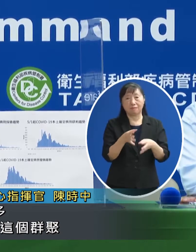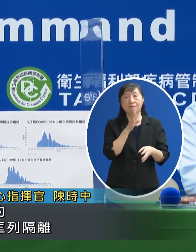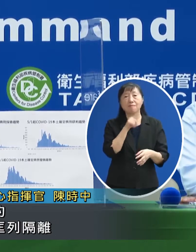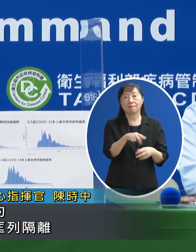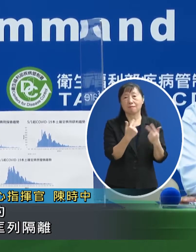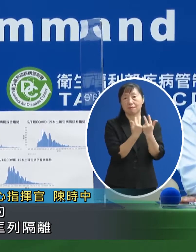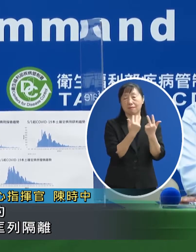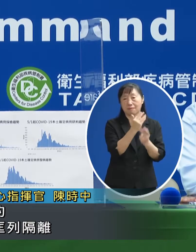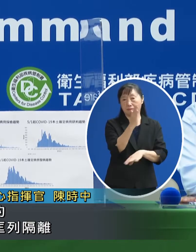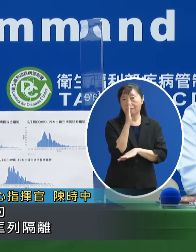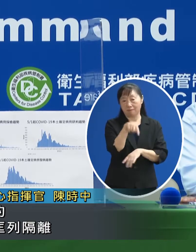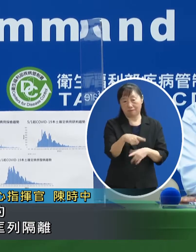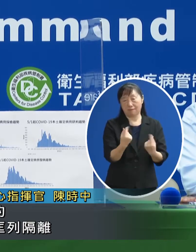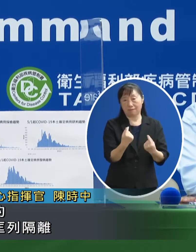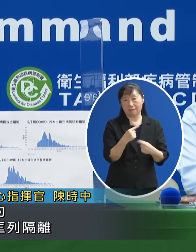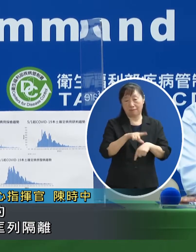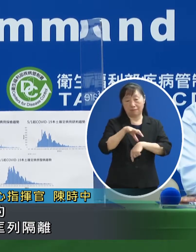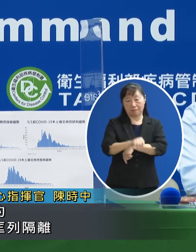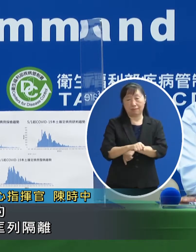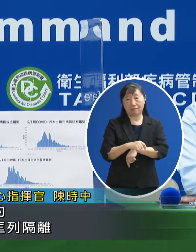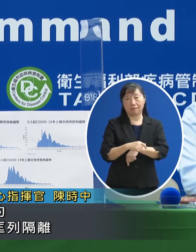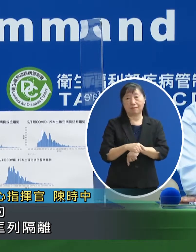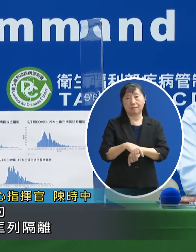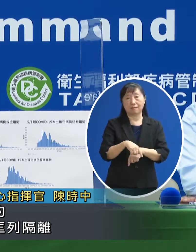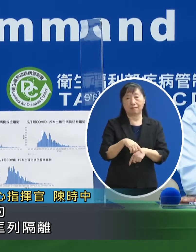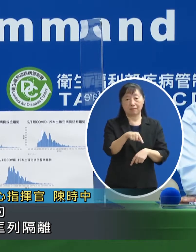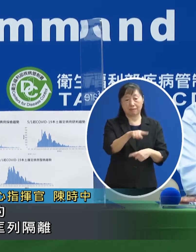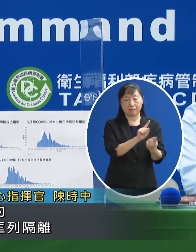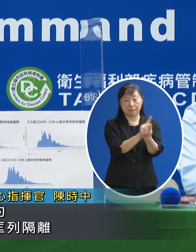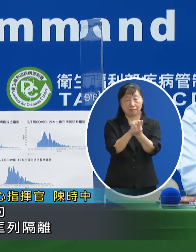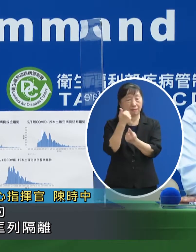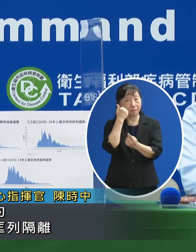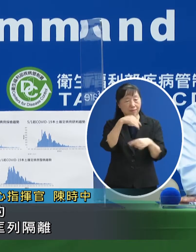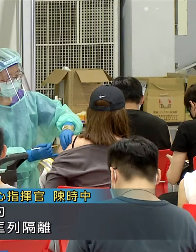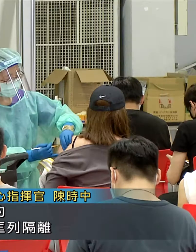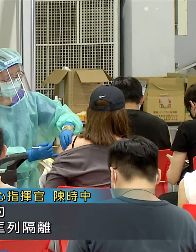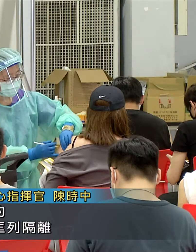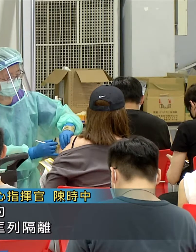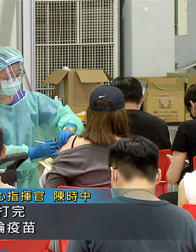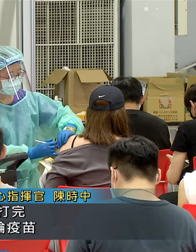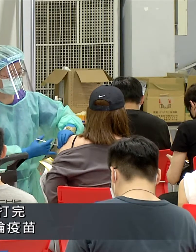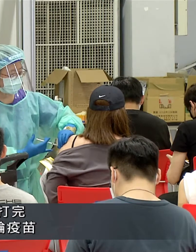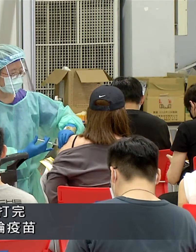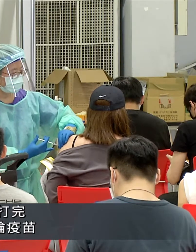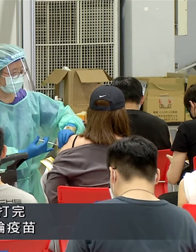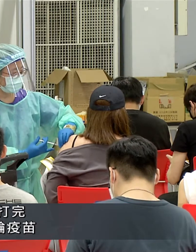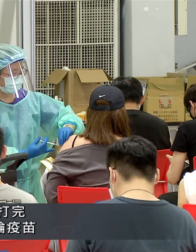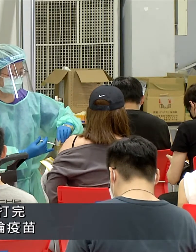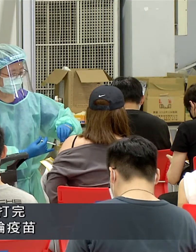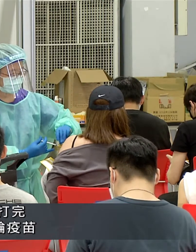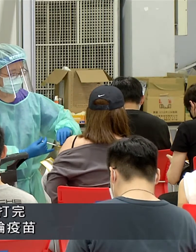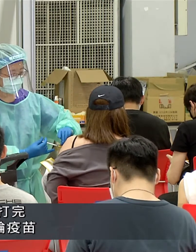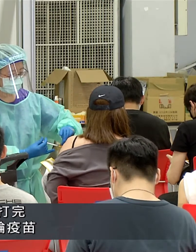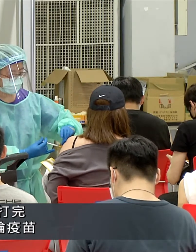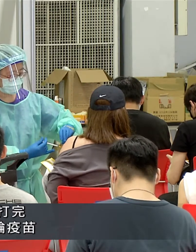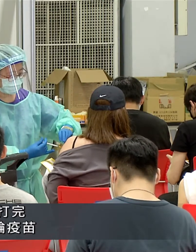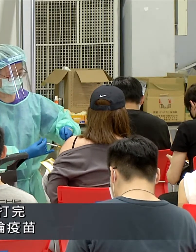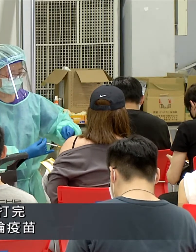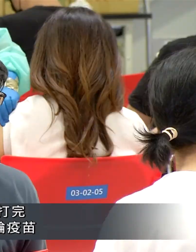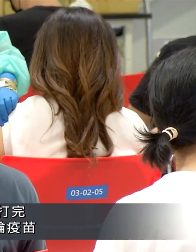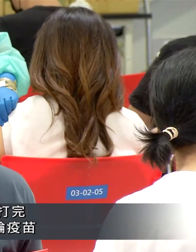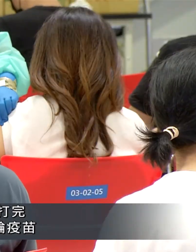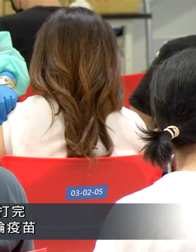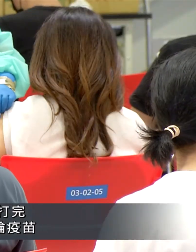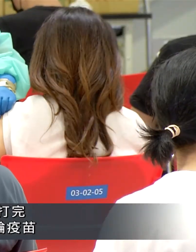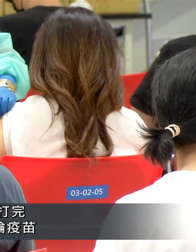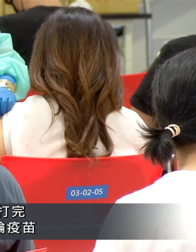新北政府哈也很快的哈，把相关人员都已经框列隔离。 由于 AZ 疫苗已经快打完，指挥中心宣布第